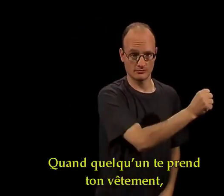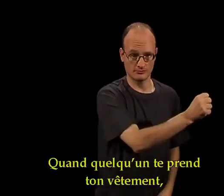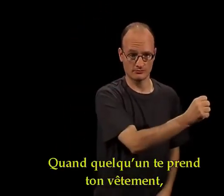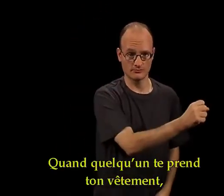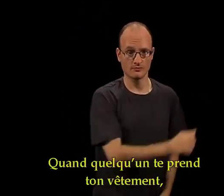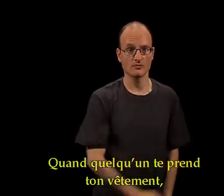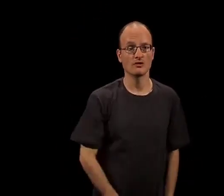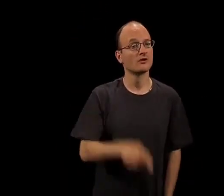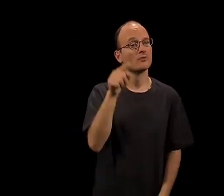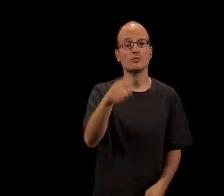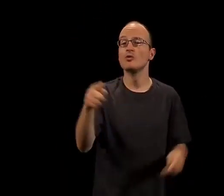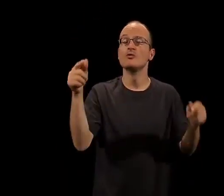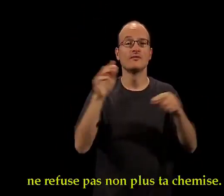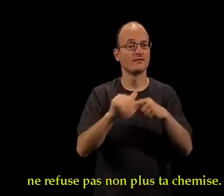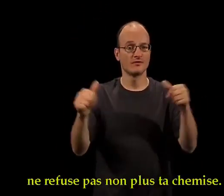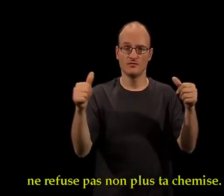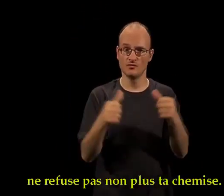Quand quelqu'un te prend ton vêtement,